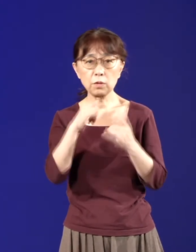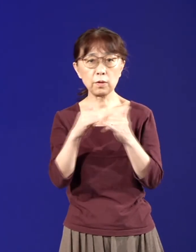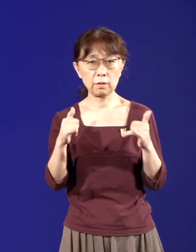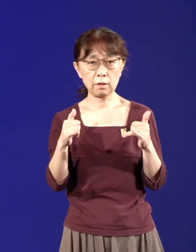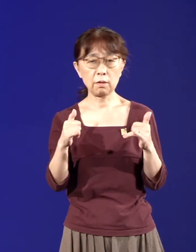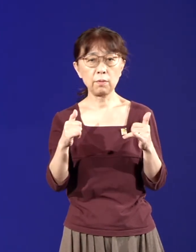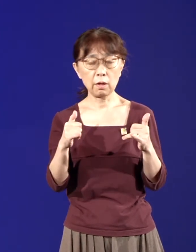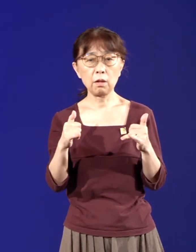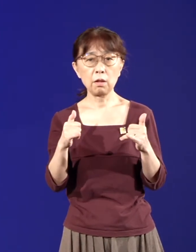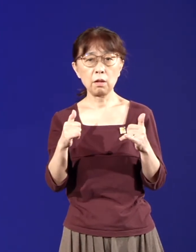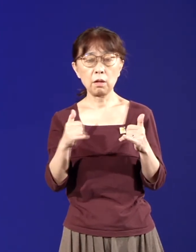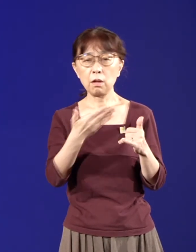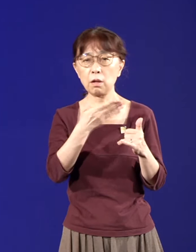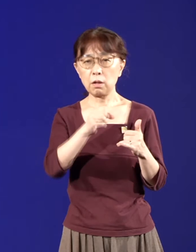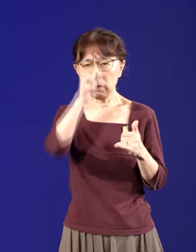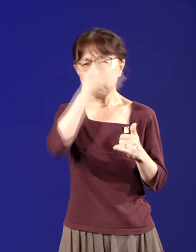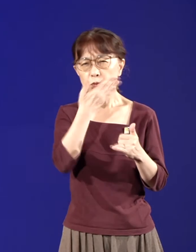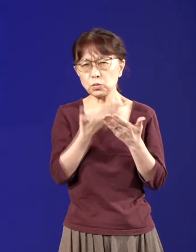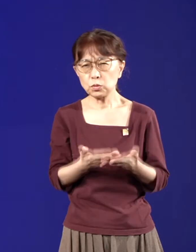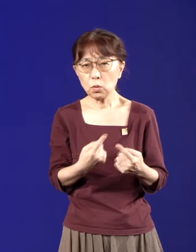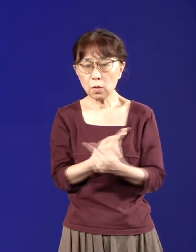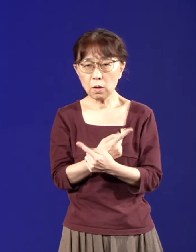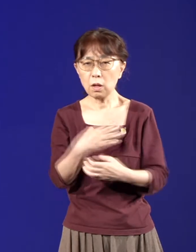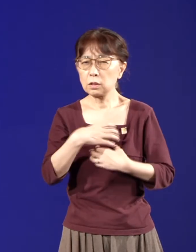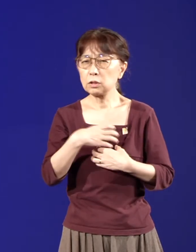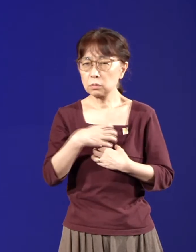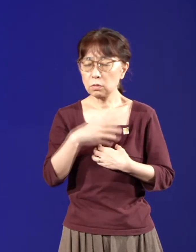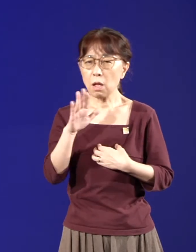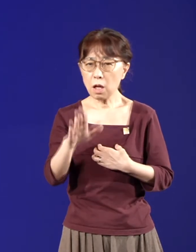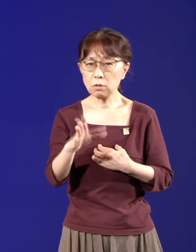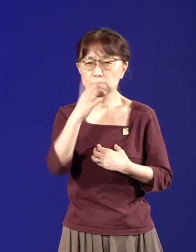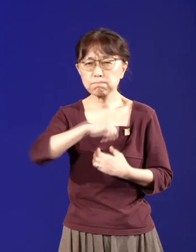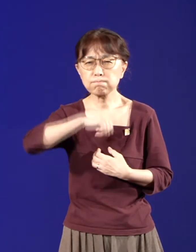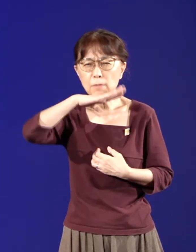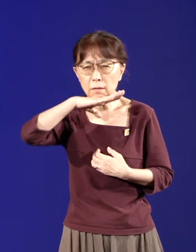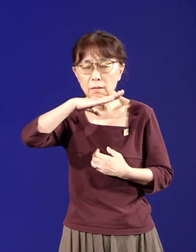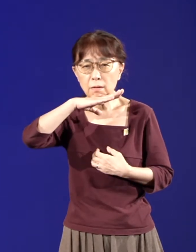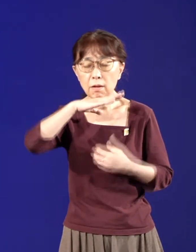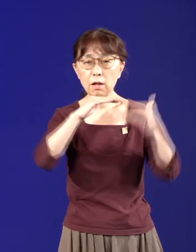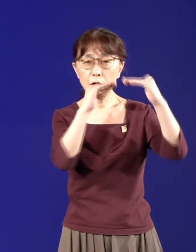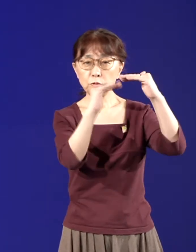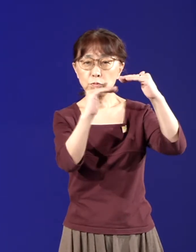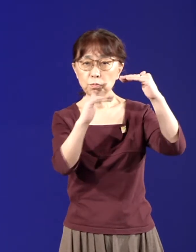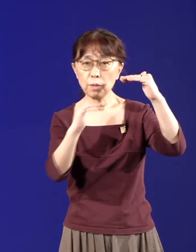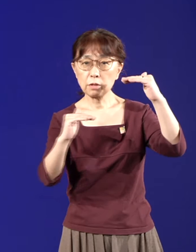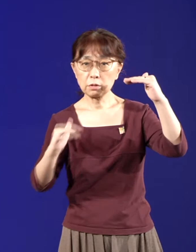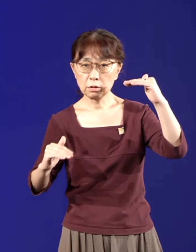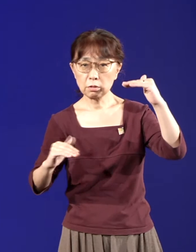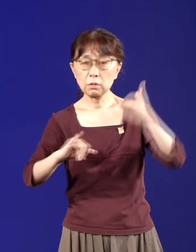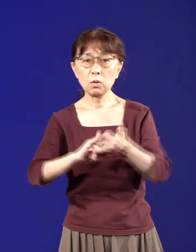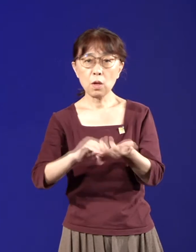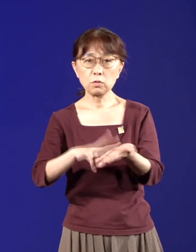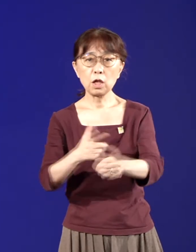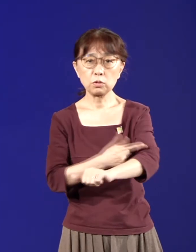ても重症化リスクが高い、まあ、年齢の高い順からですね、順に予約接種を開